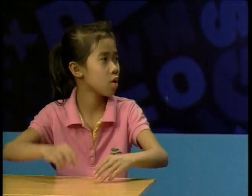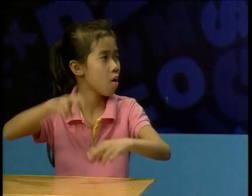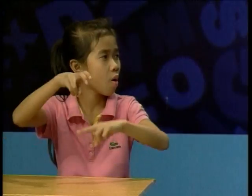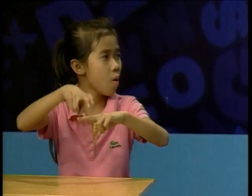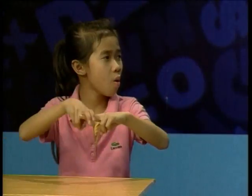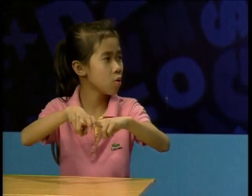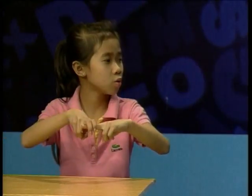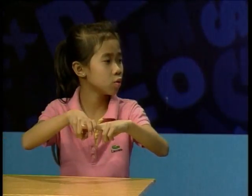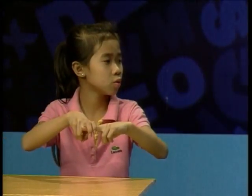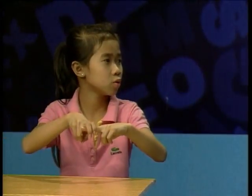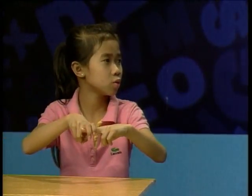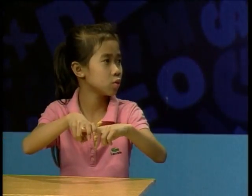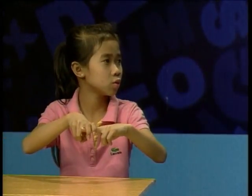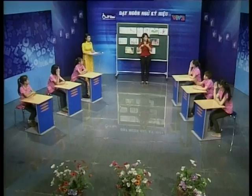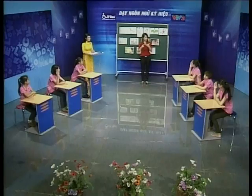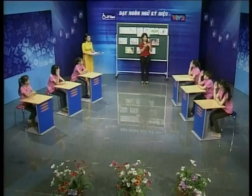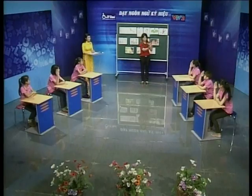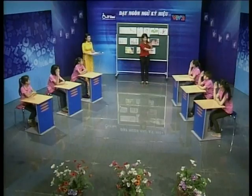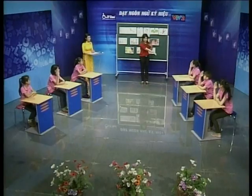Ngồi Tiếp theo là gì